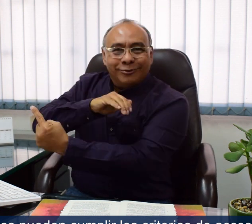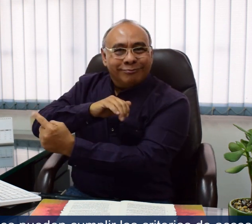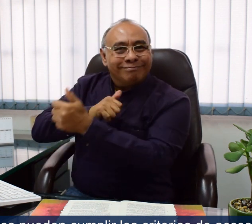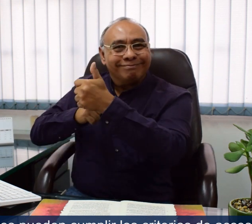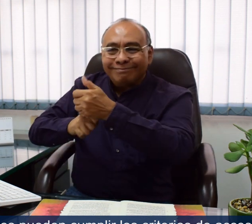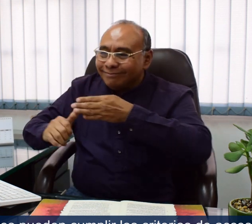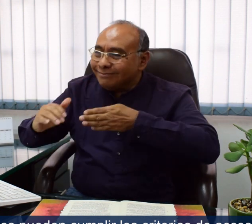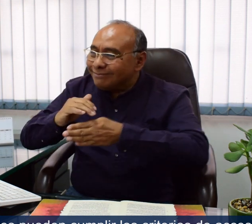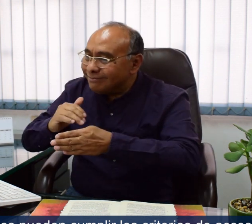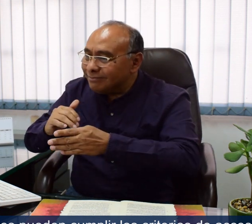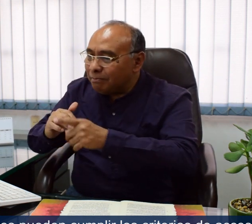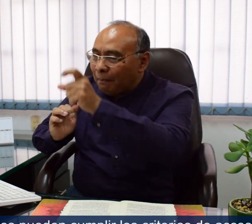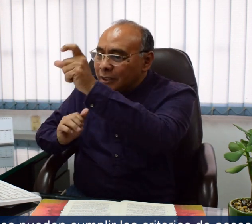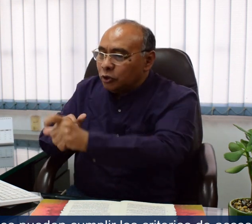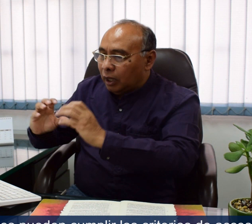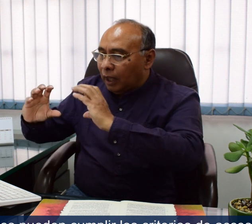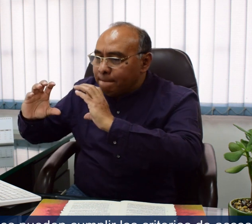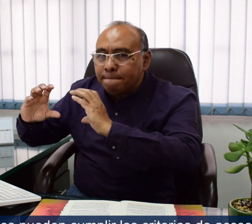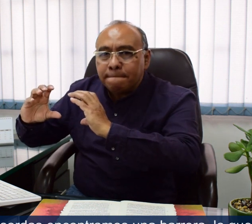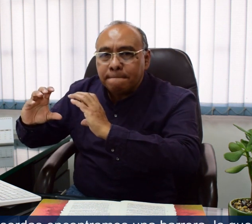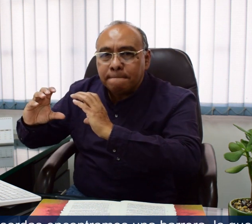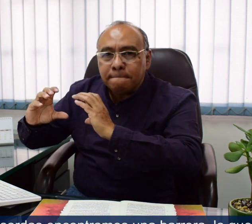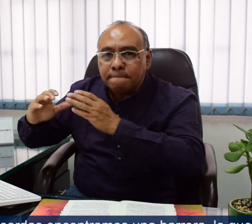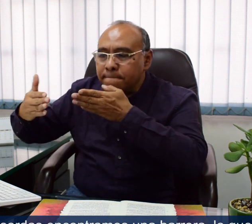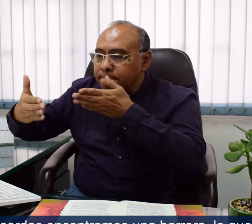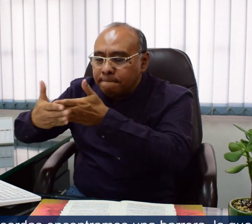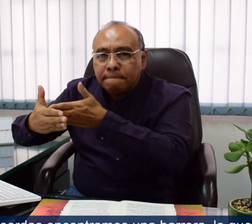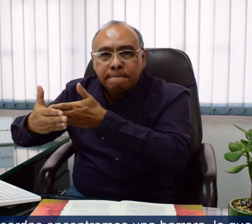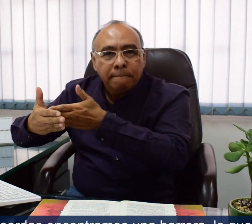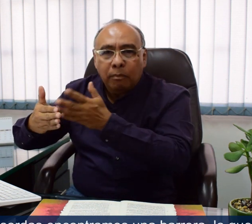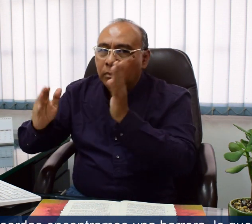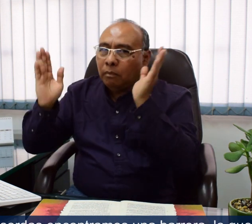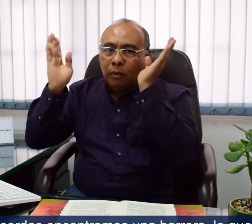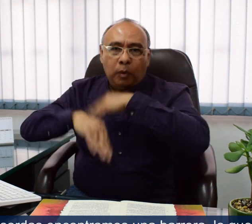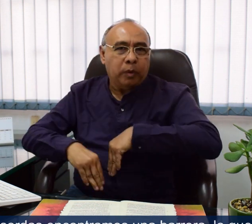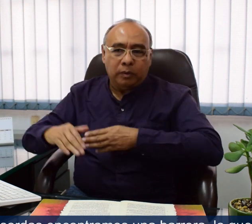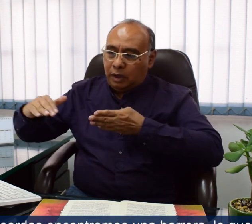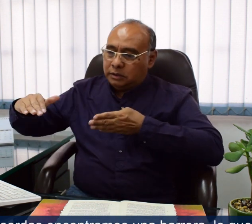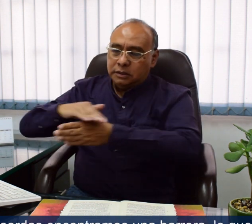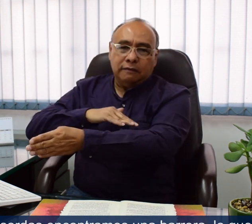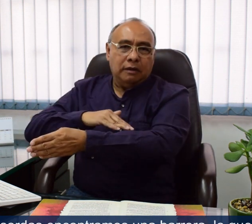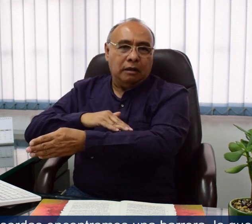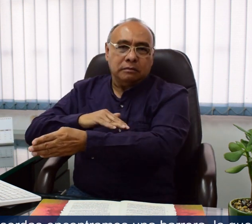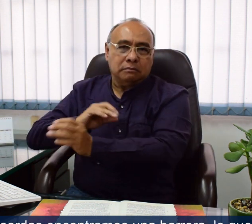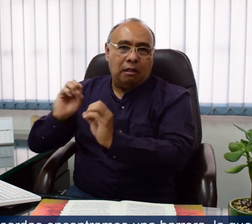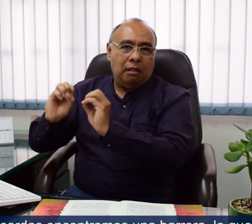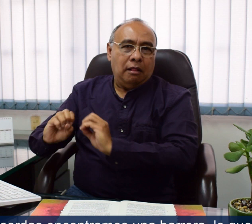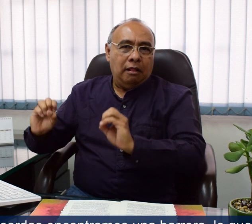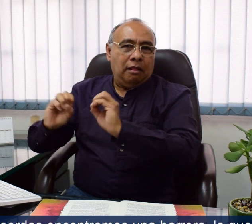comunicación, las personas sordas encontramos una barrera, lo que nos indica que no hay accesibilidad.